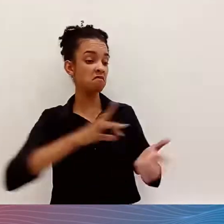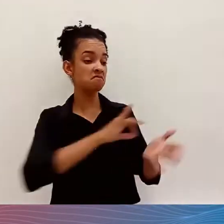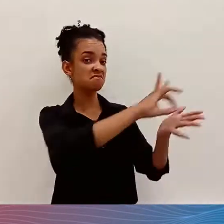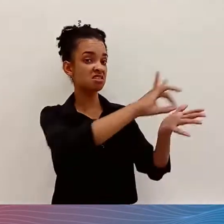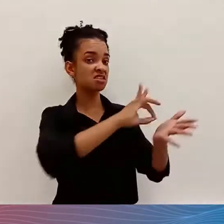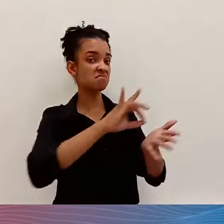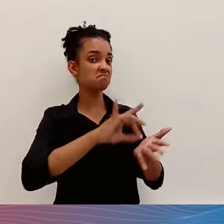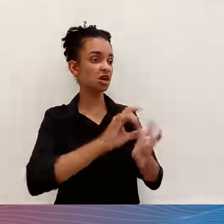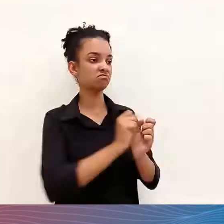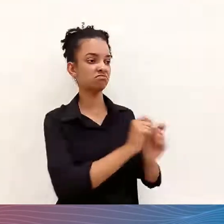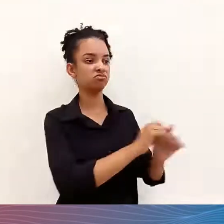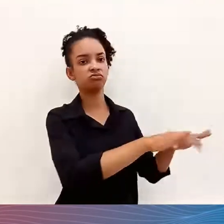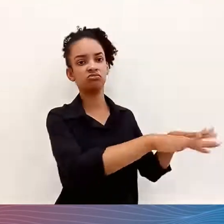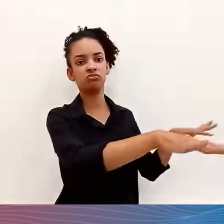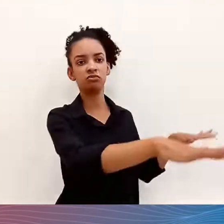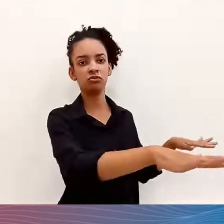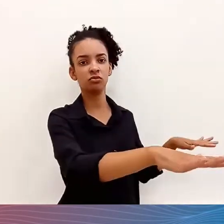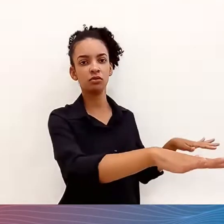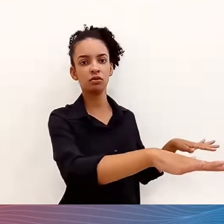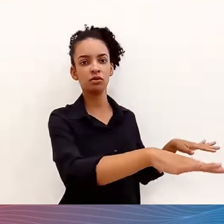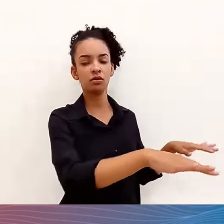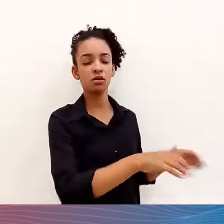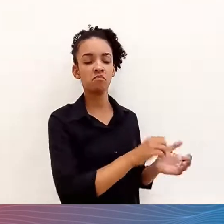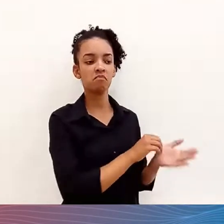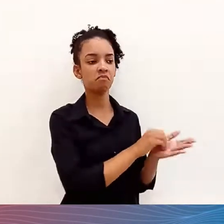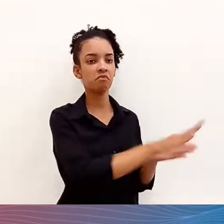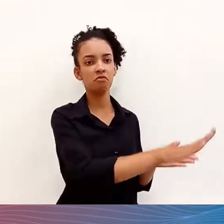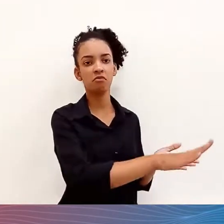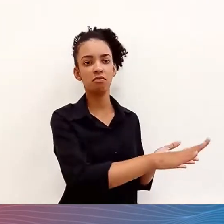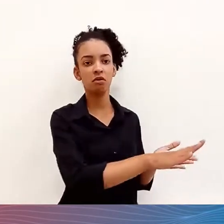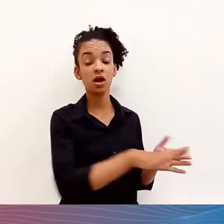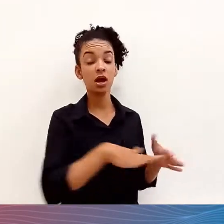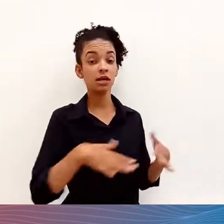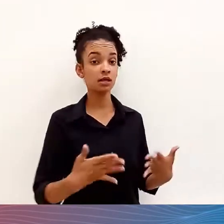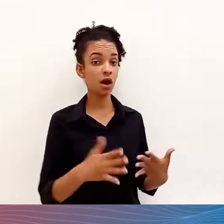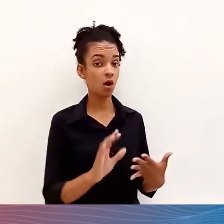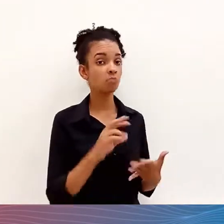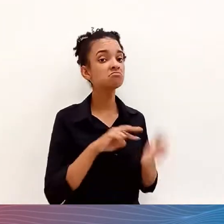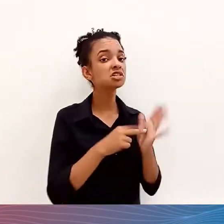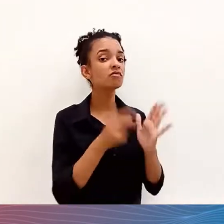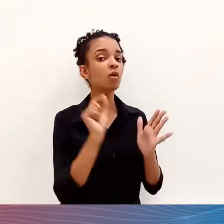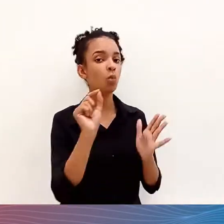levantada, levantou-se Deus e os inimigos se dispersam.